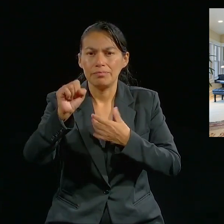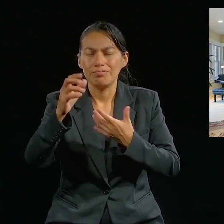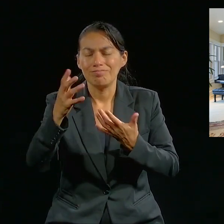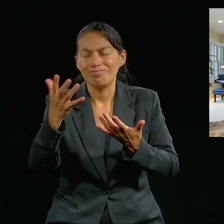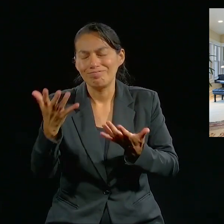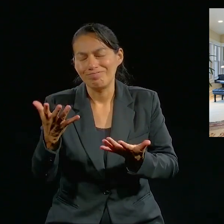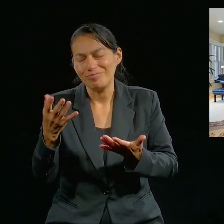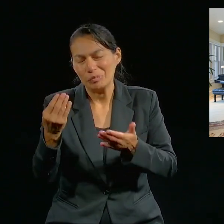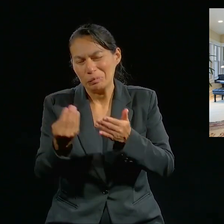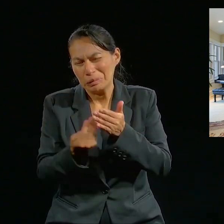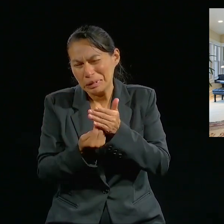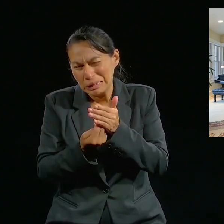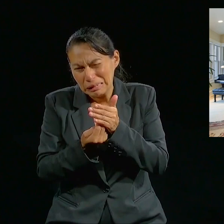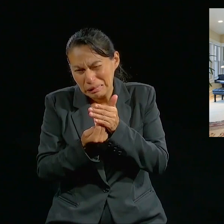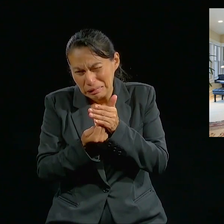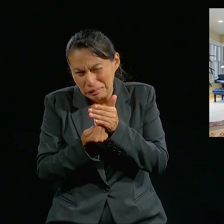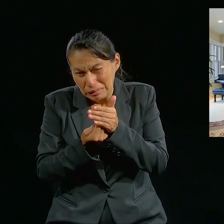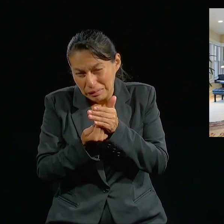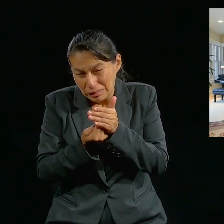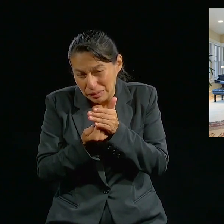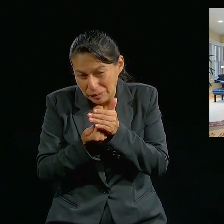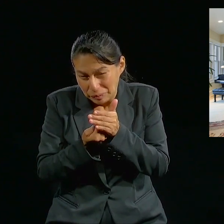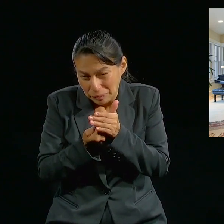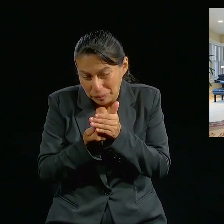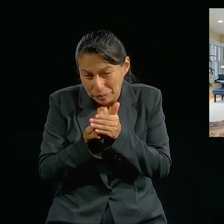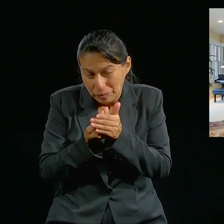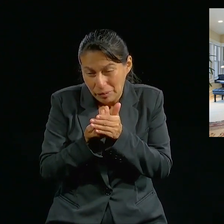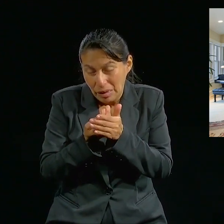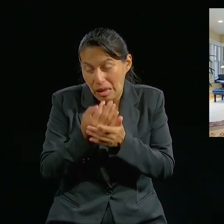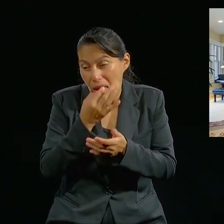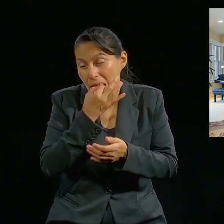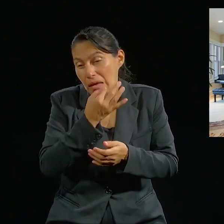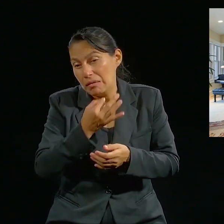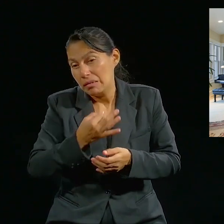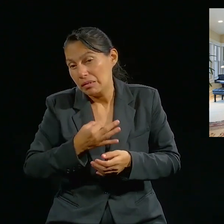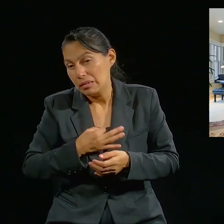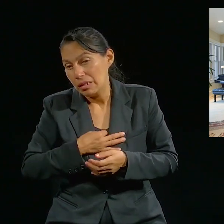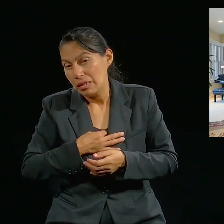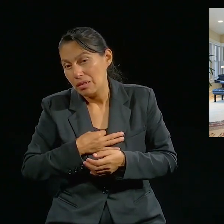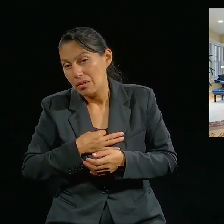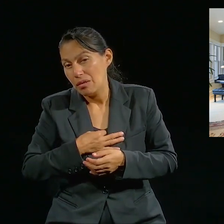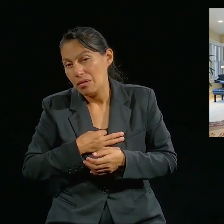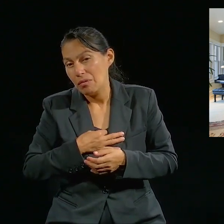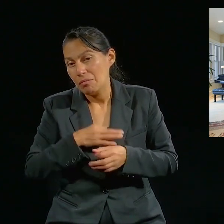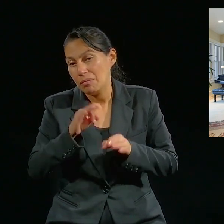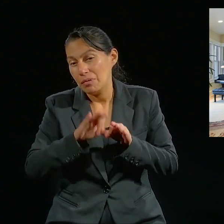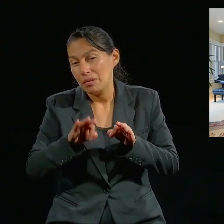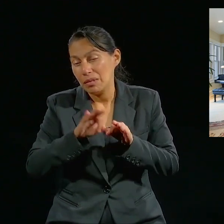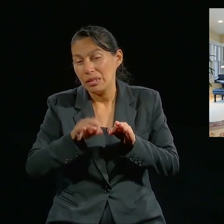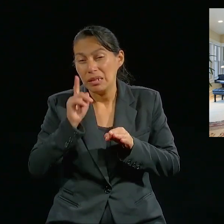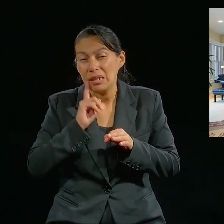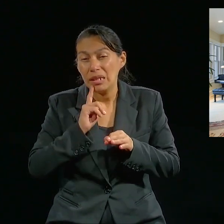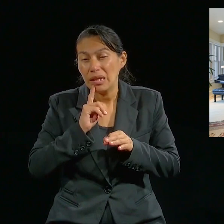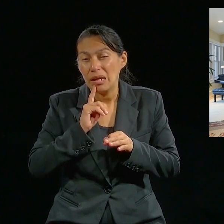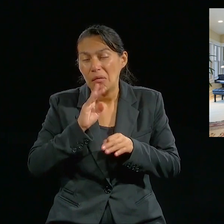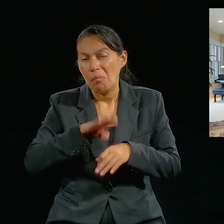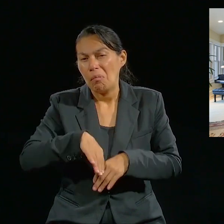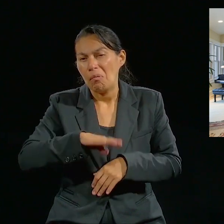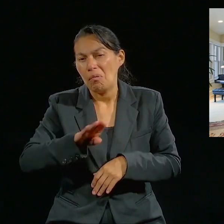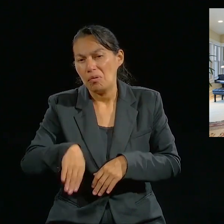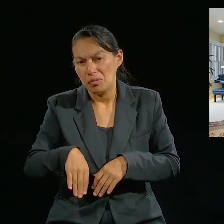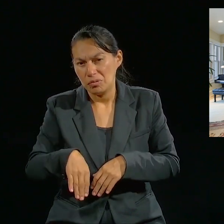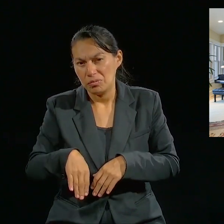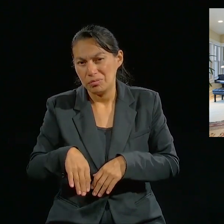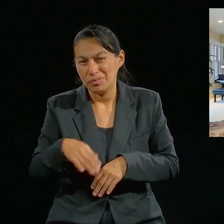y pues lamentablemente en la madrugada recibimos la noticia de que ella había fallecido. Para mí eso fue un